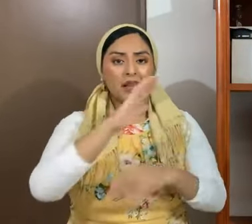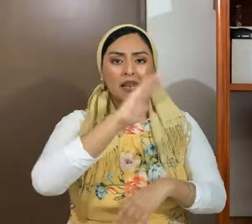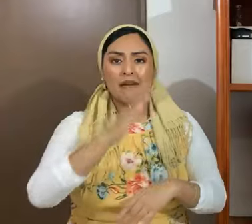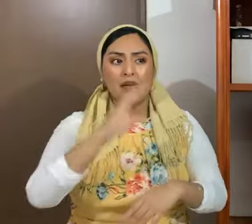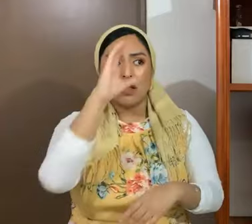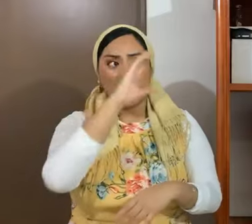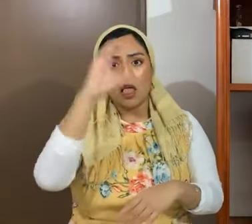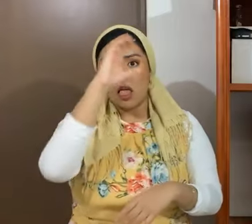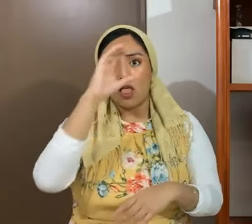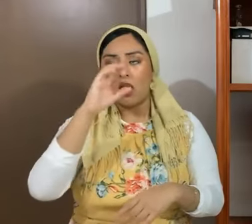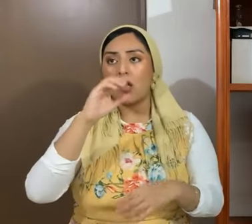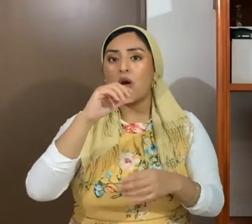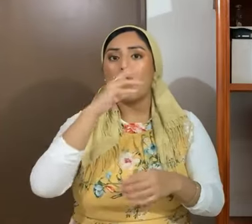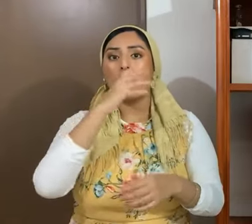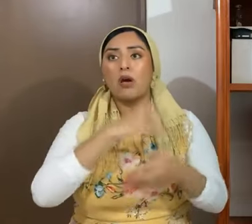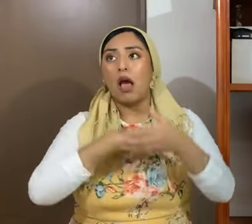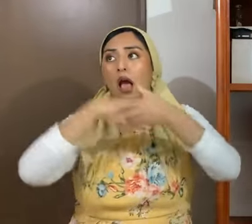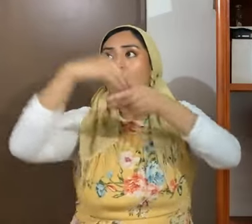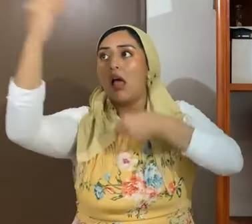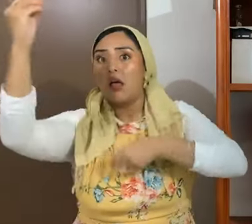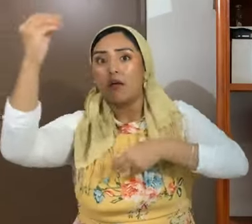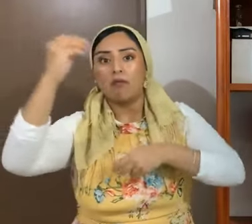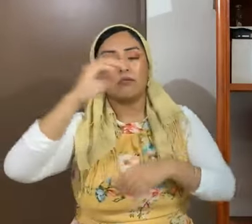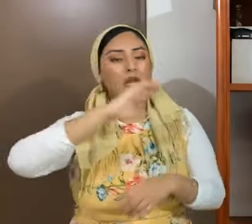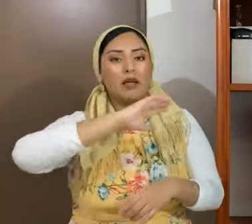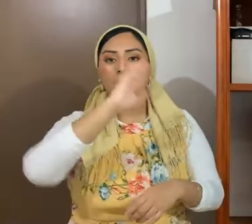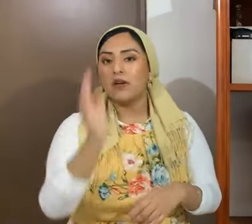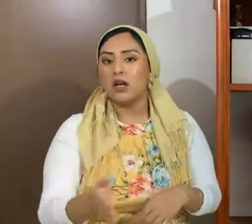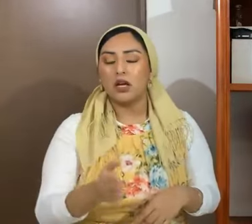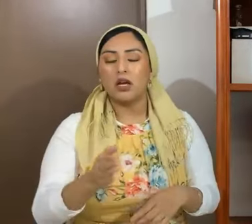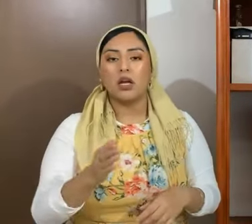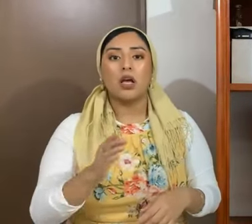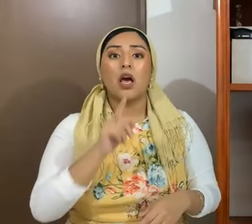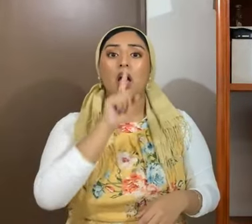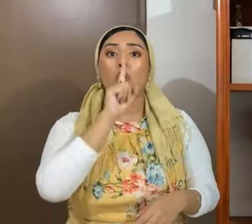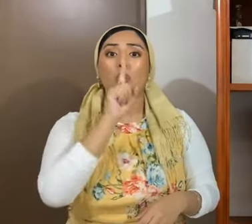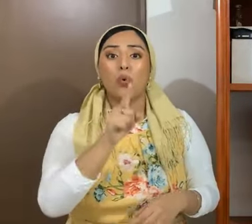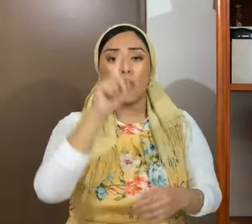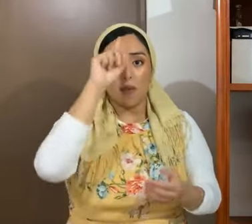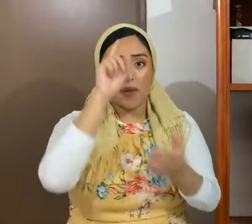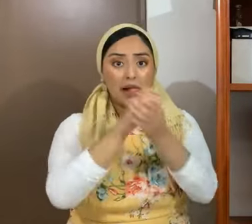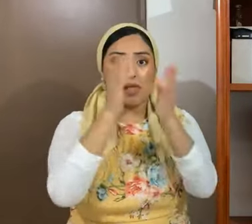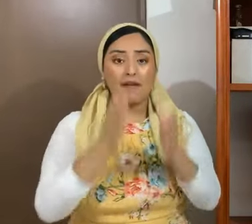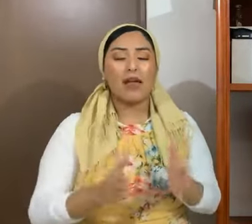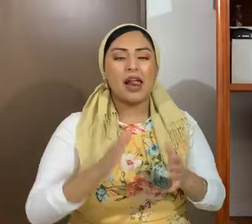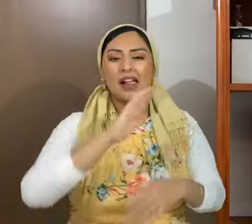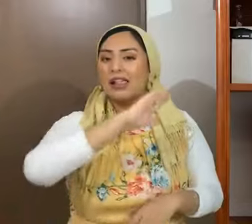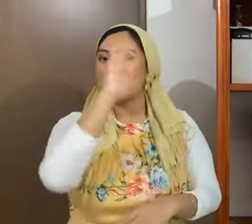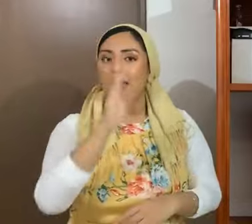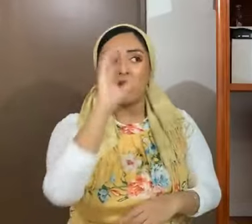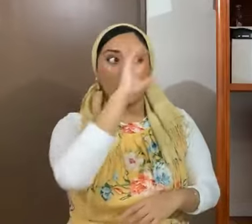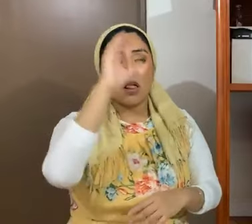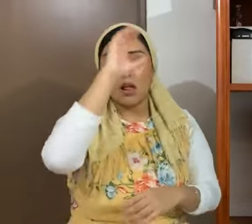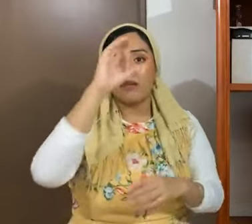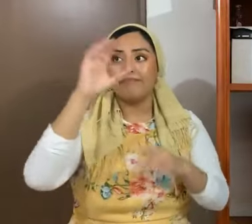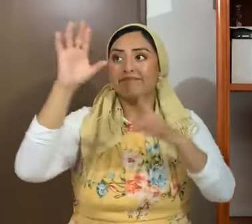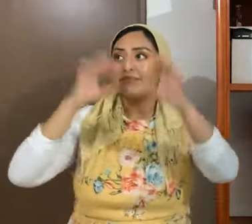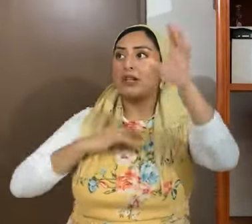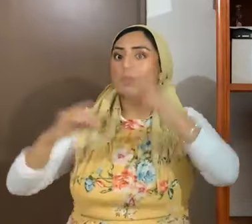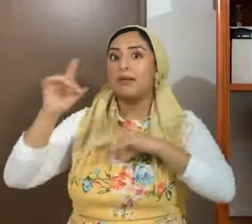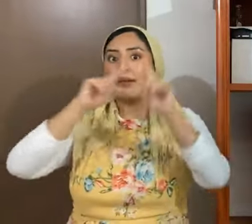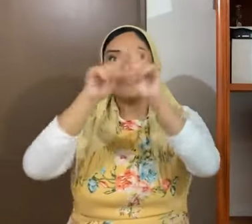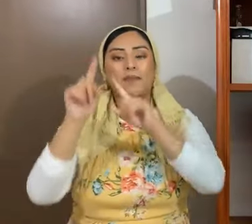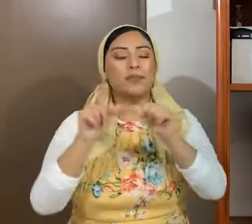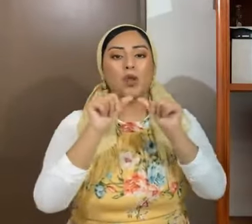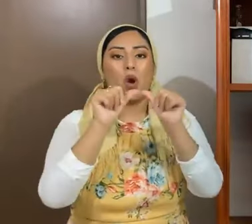debe buscar asimilarse. Un verdadero creyente nunca debe buscar asimilarse. Esto está siempre en